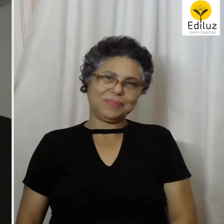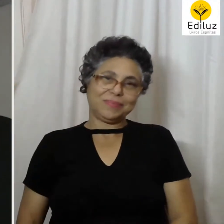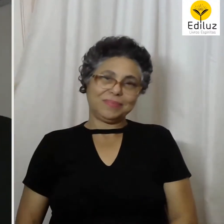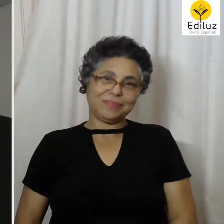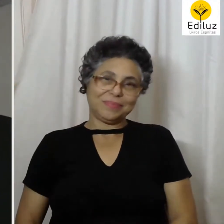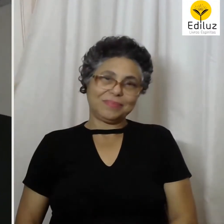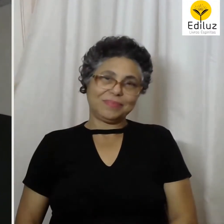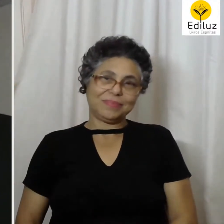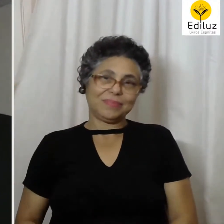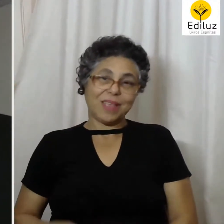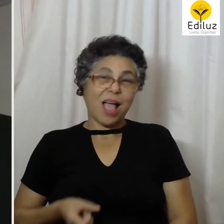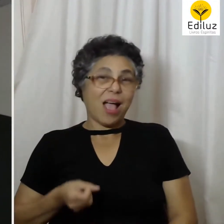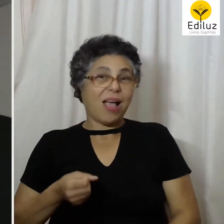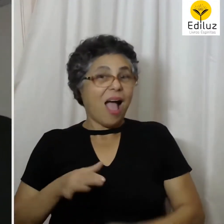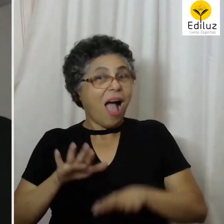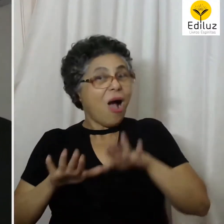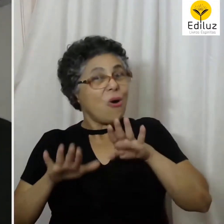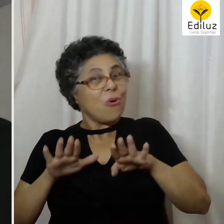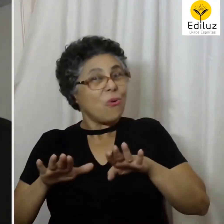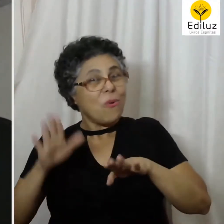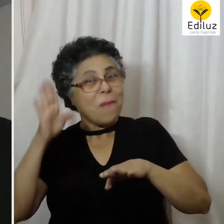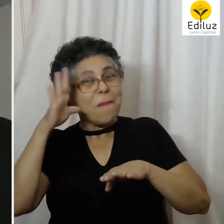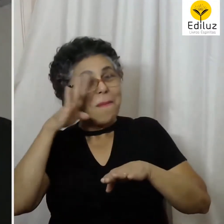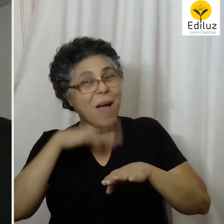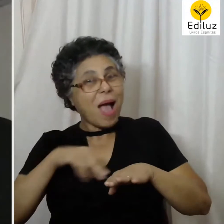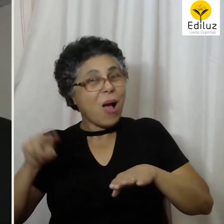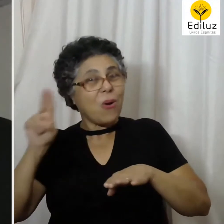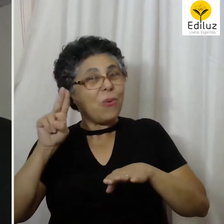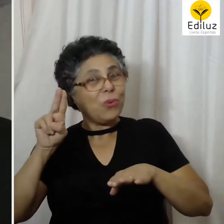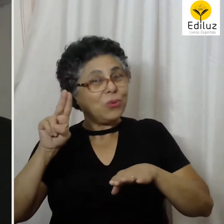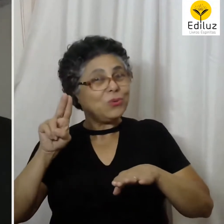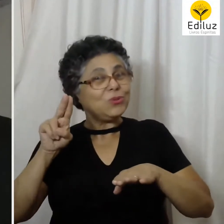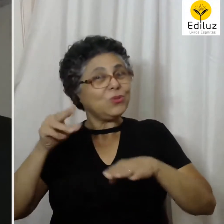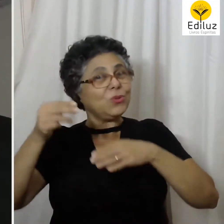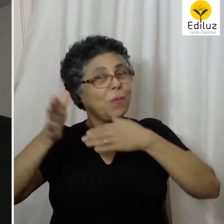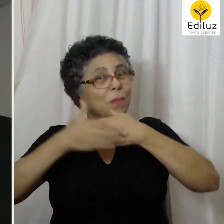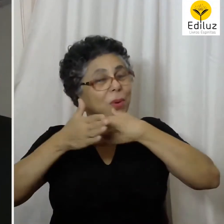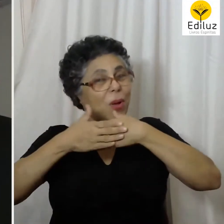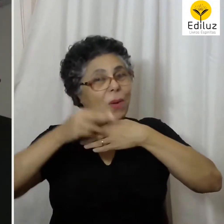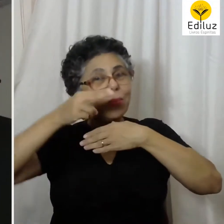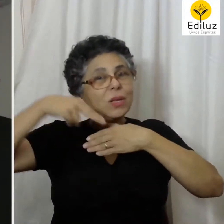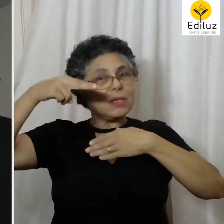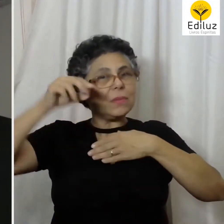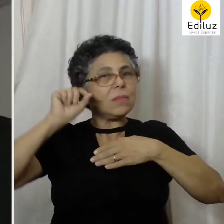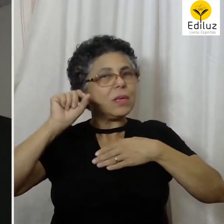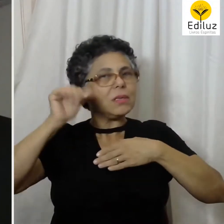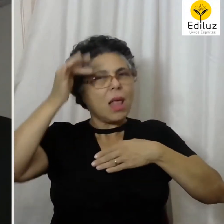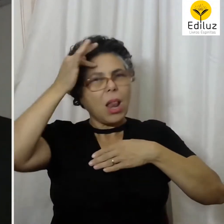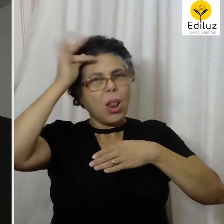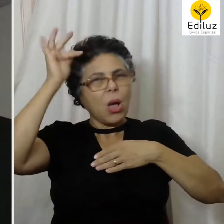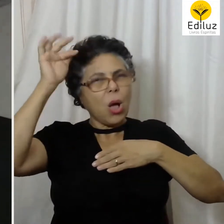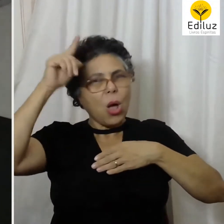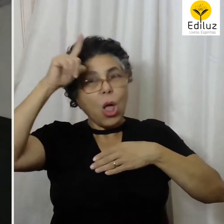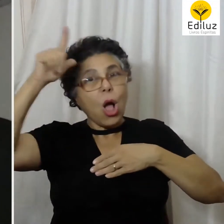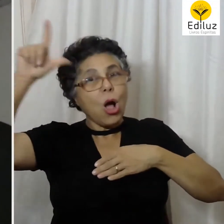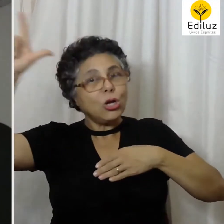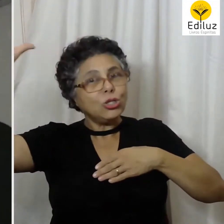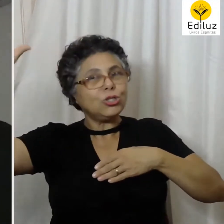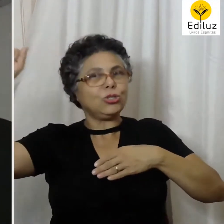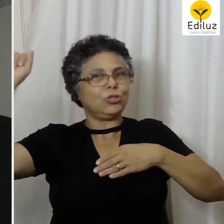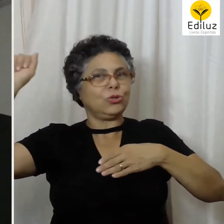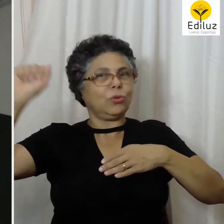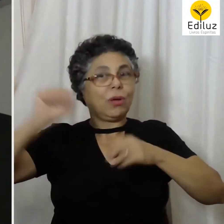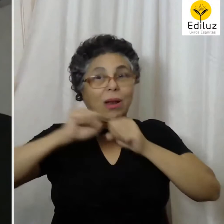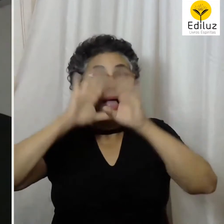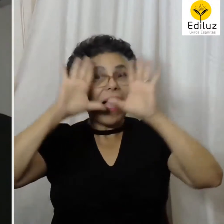Por algum mau uso em algum momento da história do espírito. Mas é lógico, e isso precisa ficar bem claro,